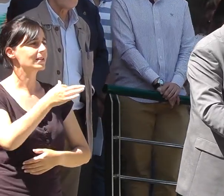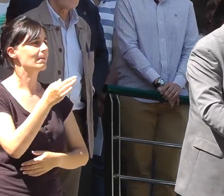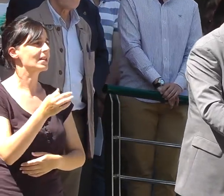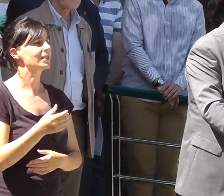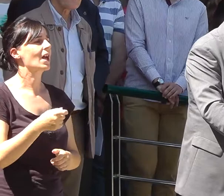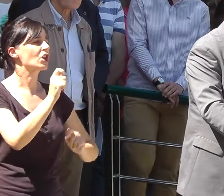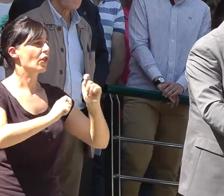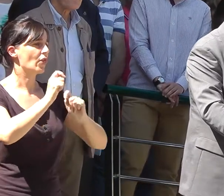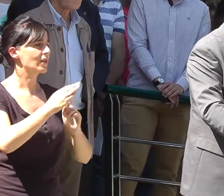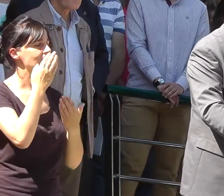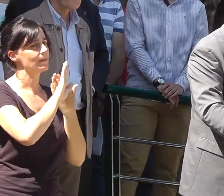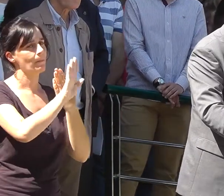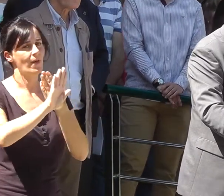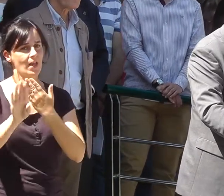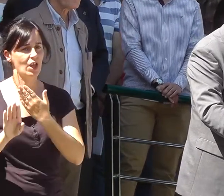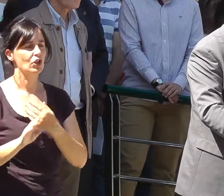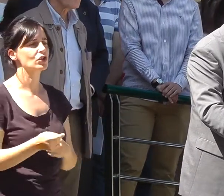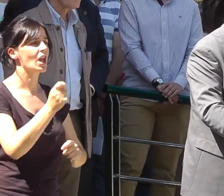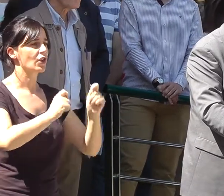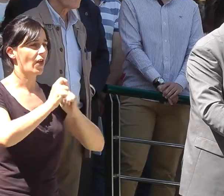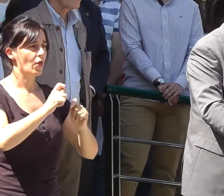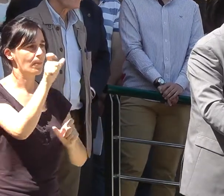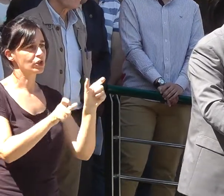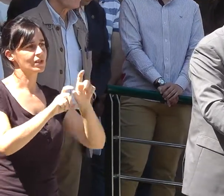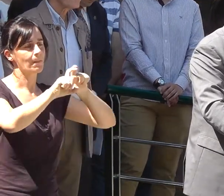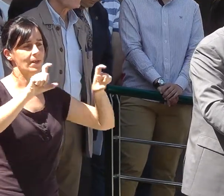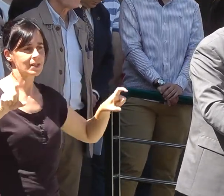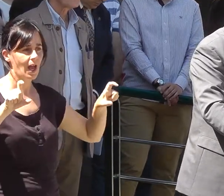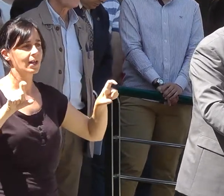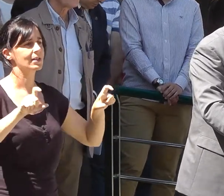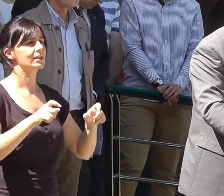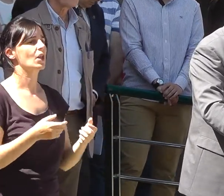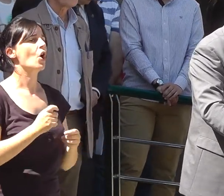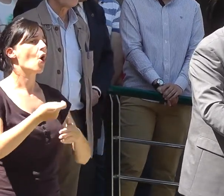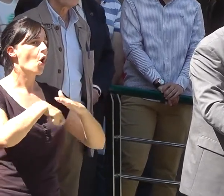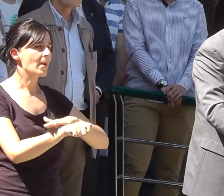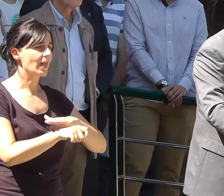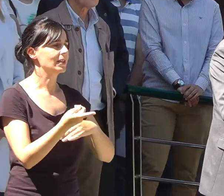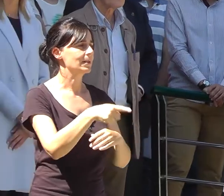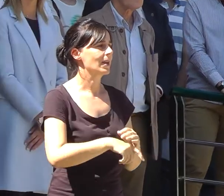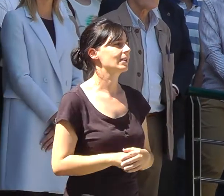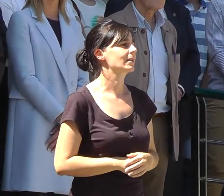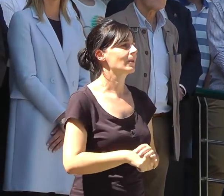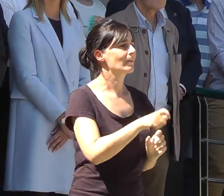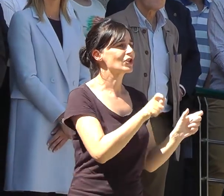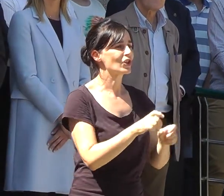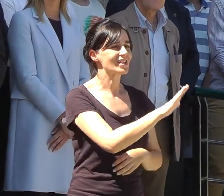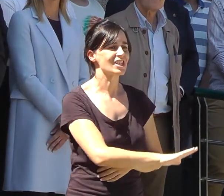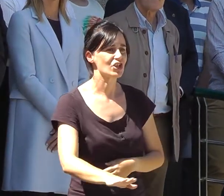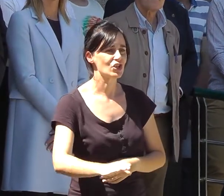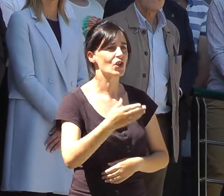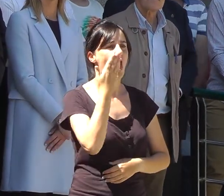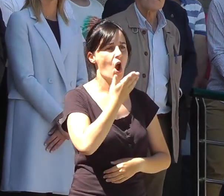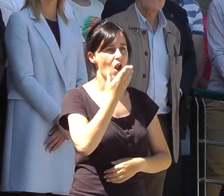Veciñas, Asociación de Empresarios e Comerciantes, rapaces do Colexio Laredo, Pobo